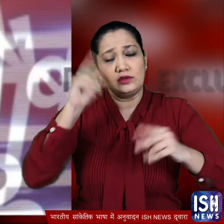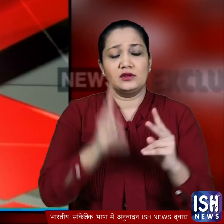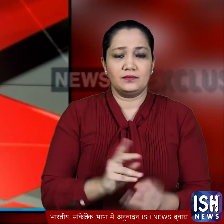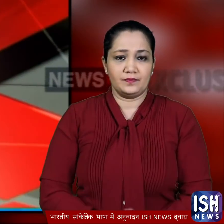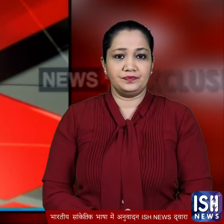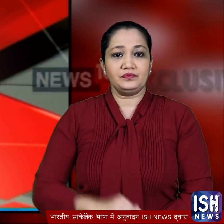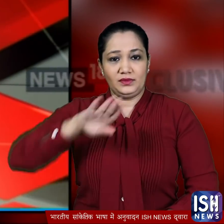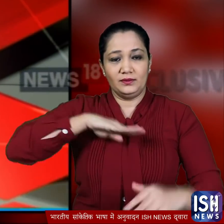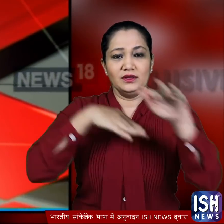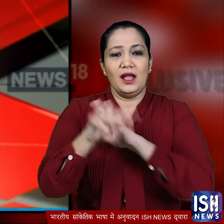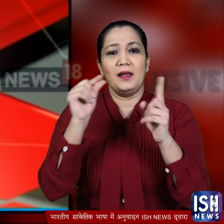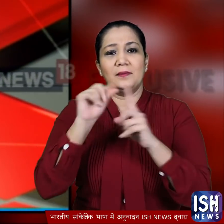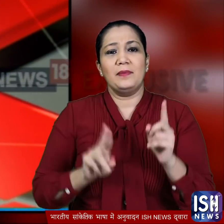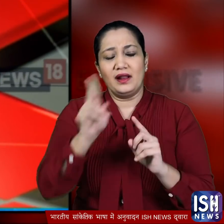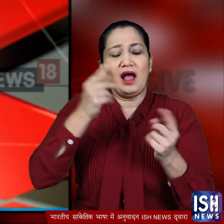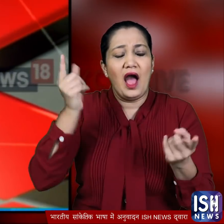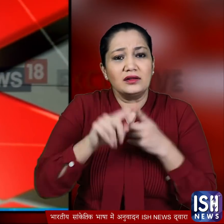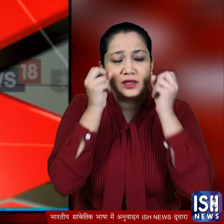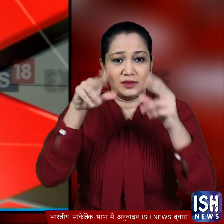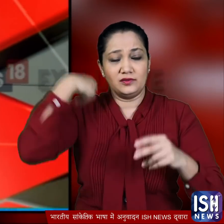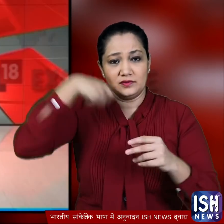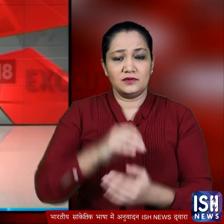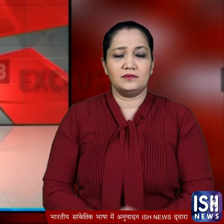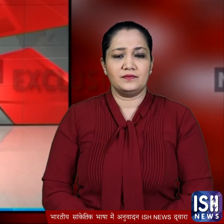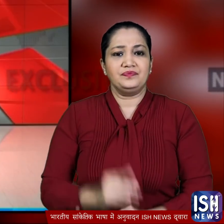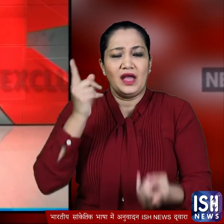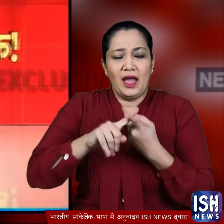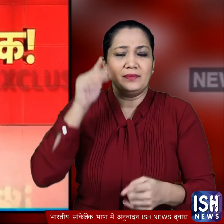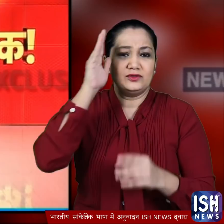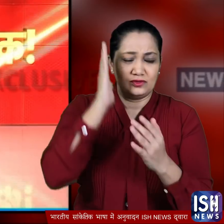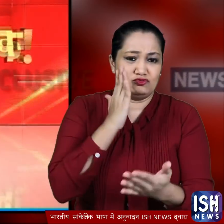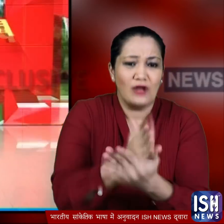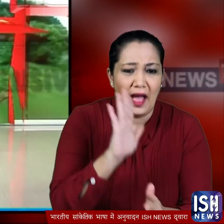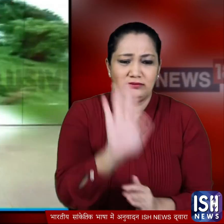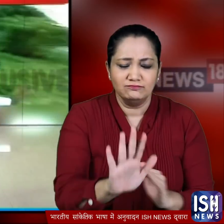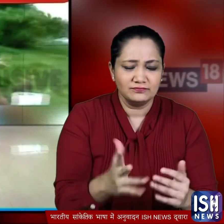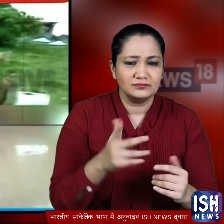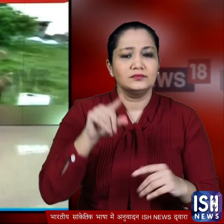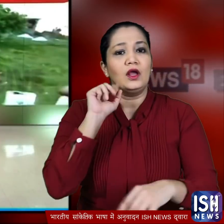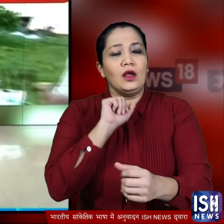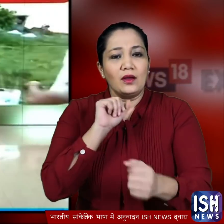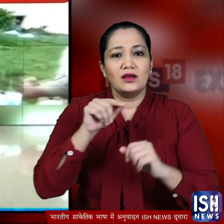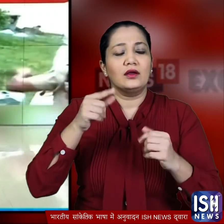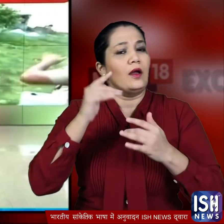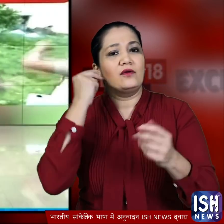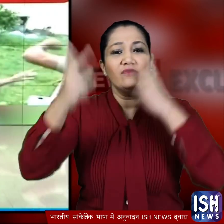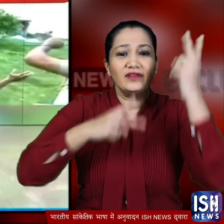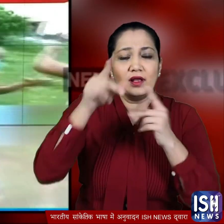के पालघर से हैरान करने वाला एक वीडियो सामने आया। वहां रोके जाने से भड़के एक सैलानी ने पुलिस वाले पर ही हमला कर दिया।